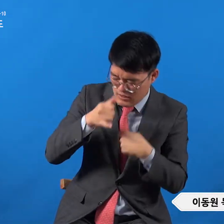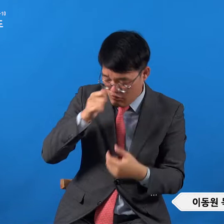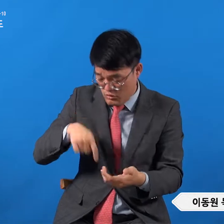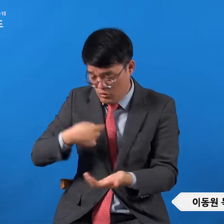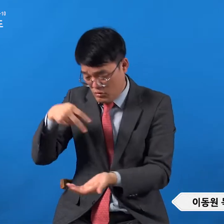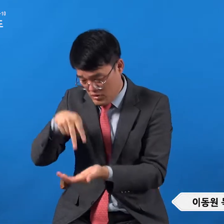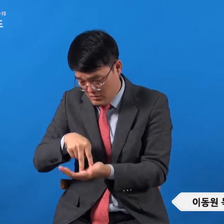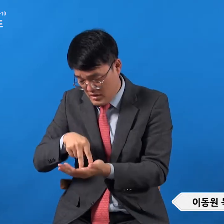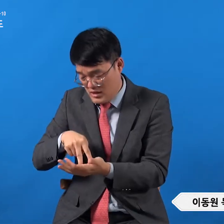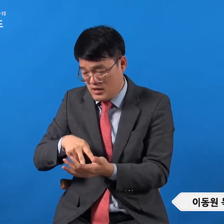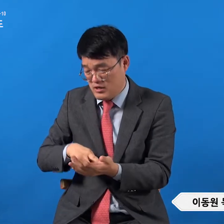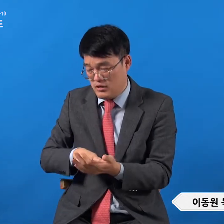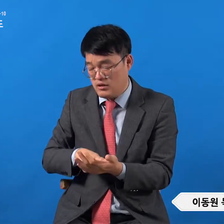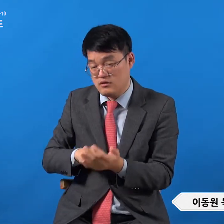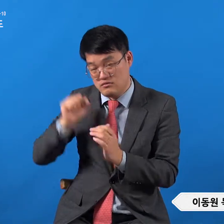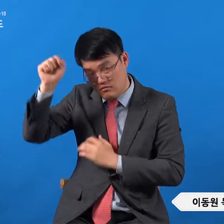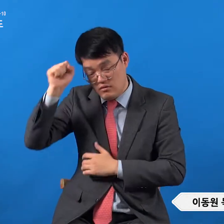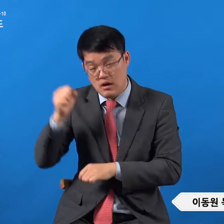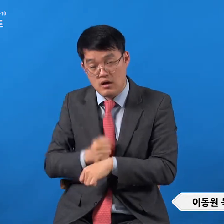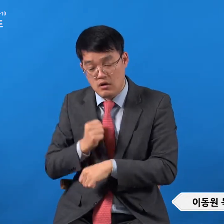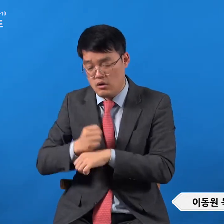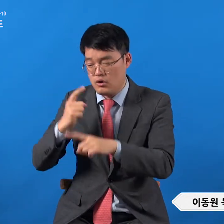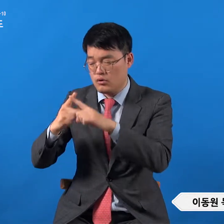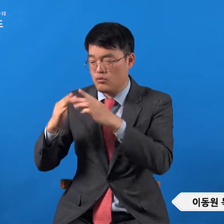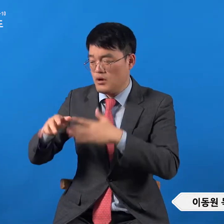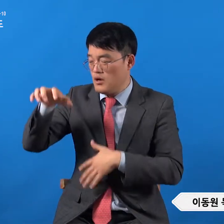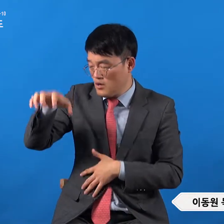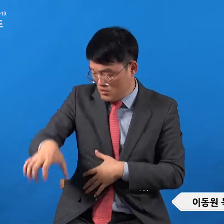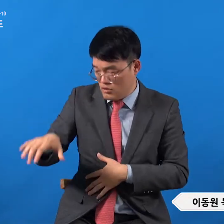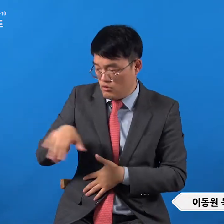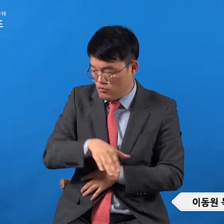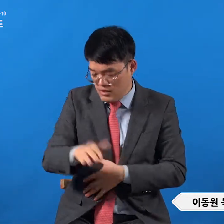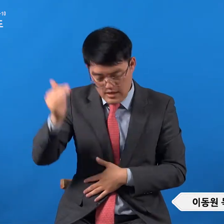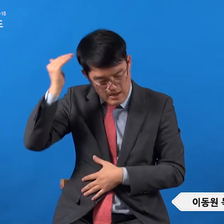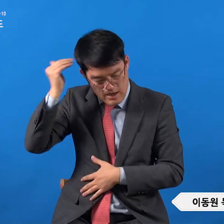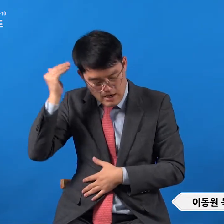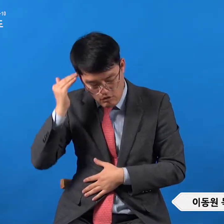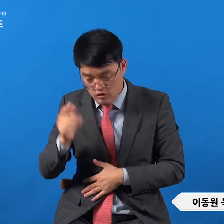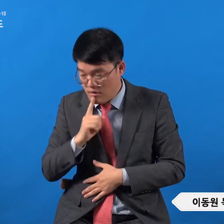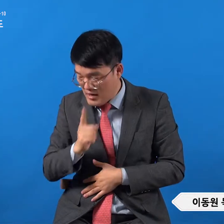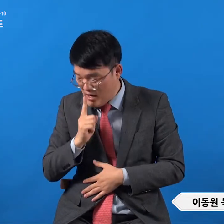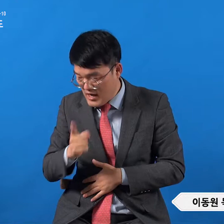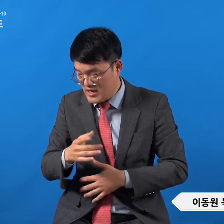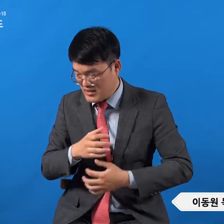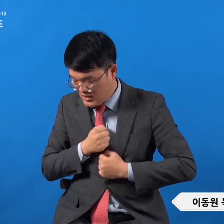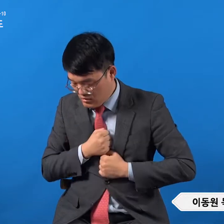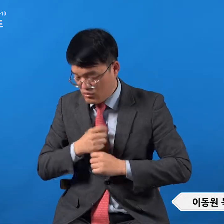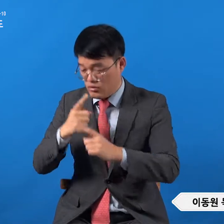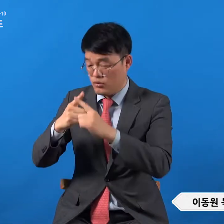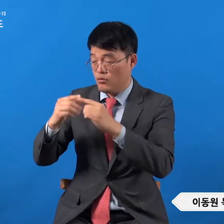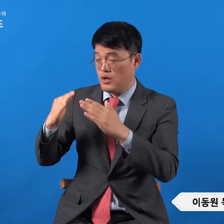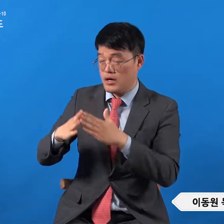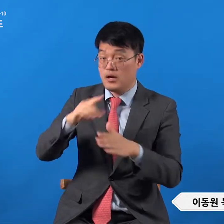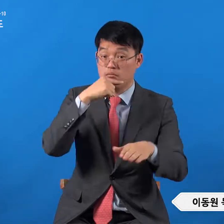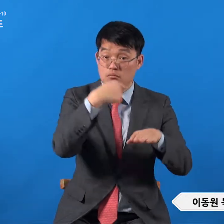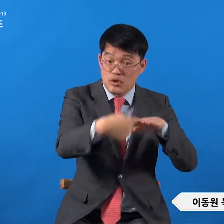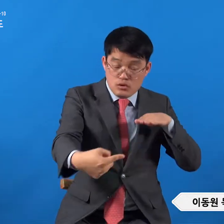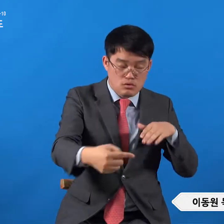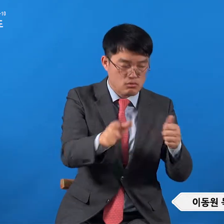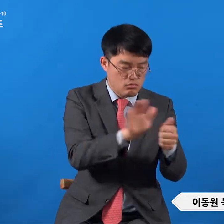독립운동의 꿈을 꾸었고, 교회에서 우리는 우리의 말인 어린 한글을 지켰고, 교회가 민족